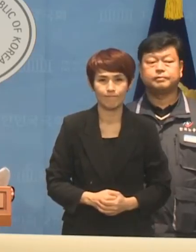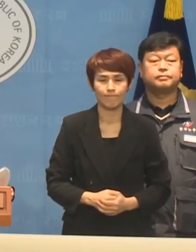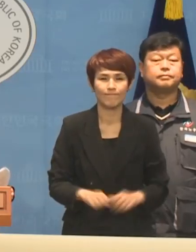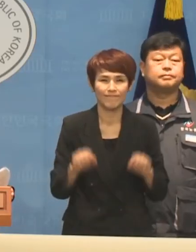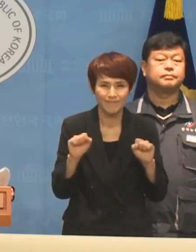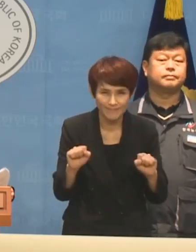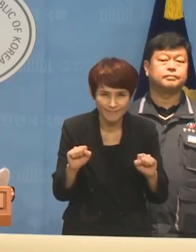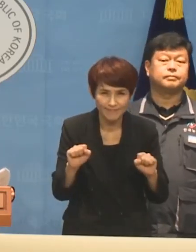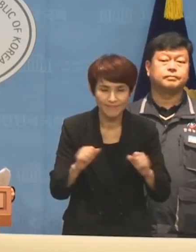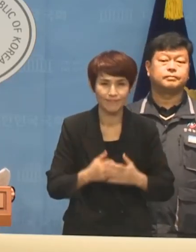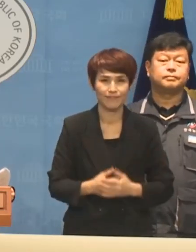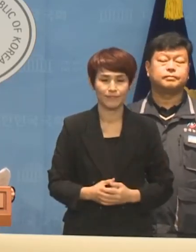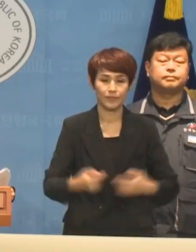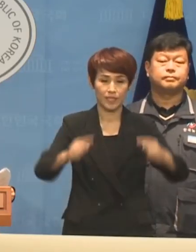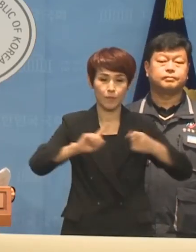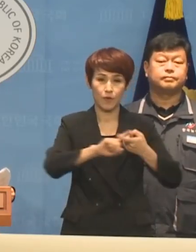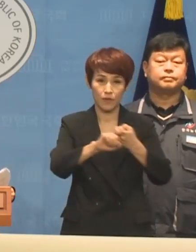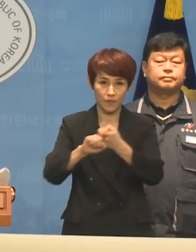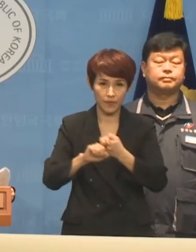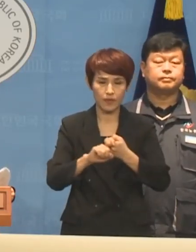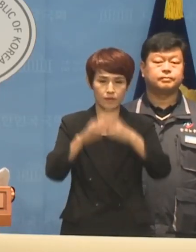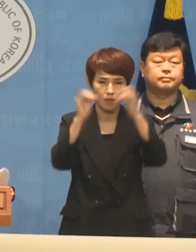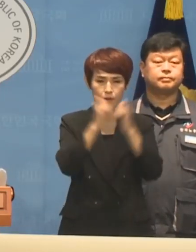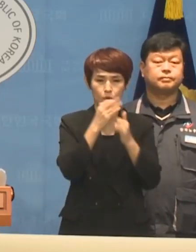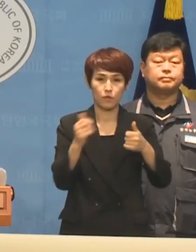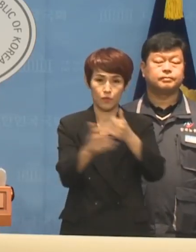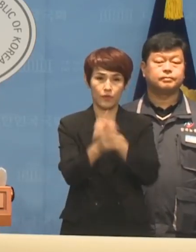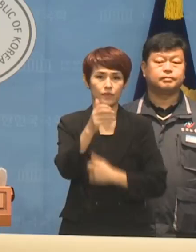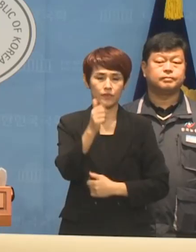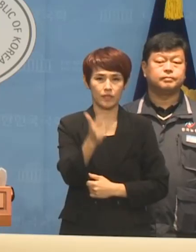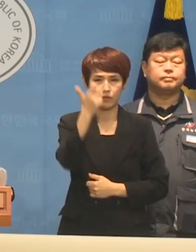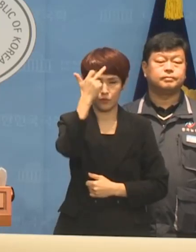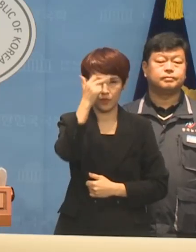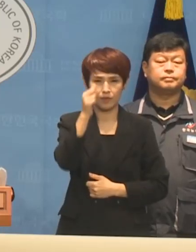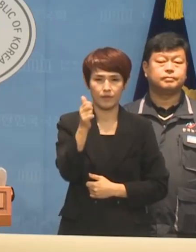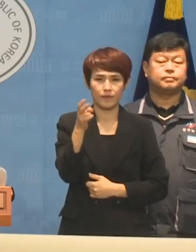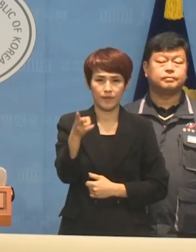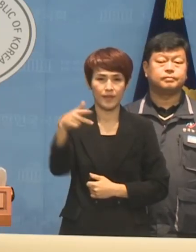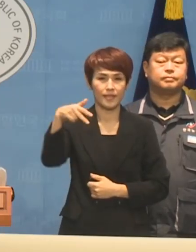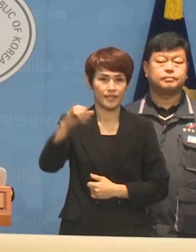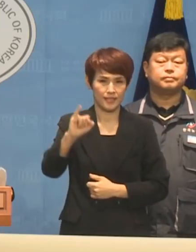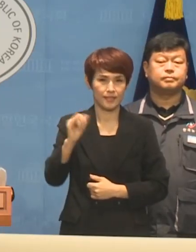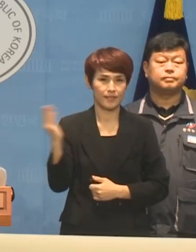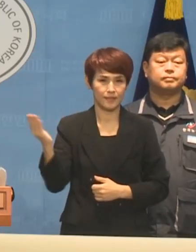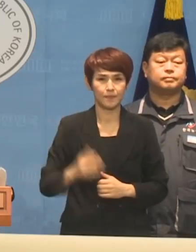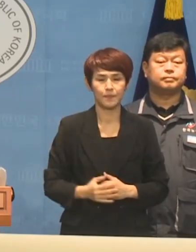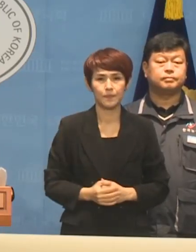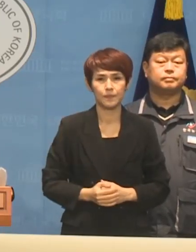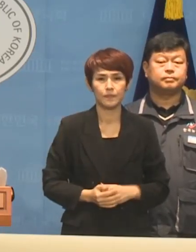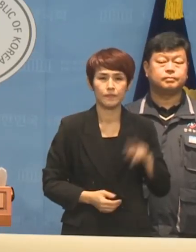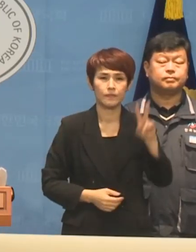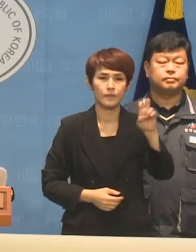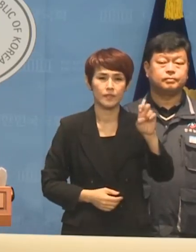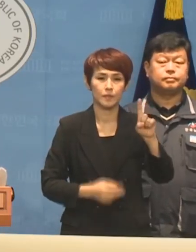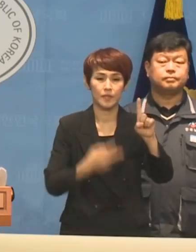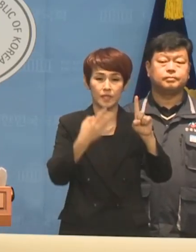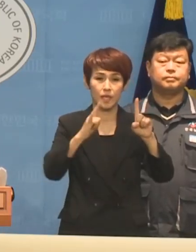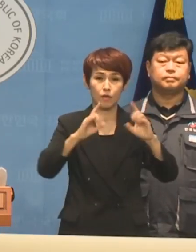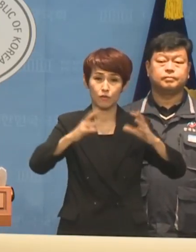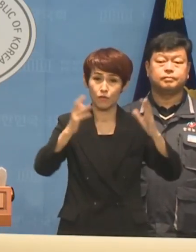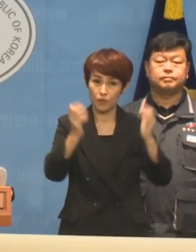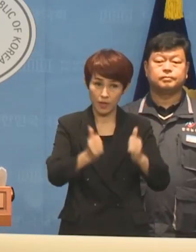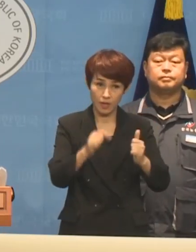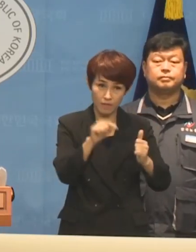네, 안녕하십니까. 참여연대 사회복지위원회 위원장 최혜지입니다. 21대 국회는